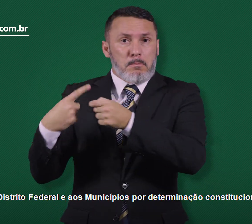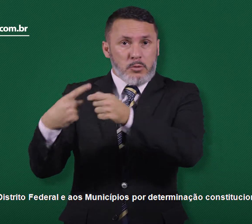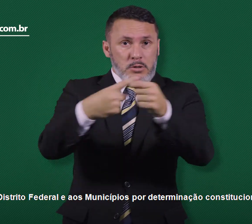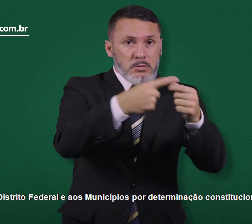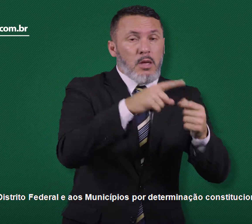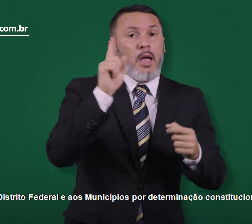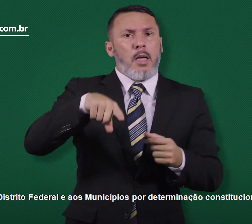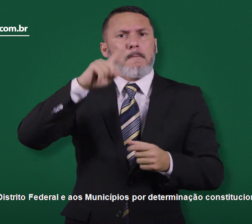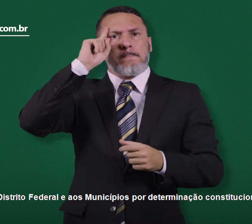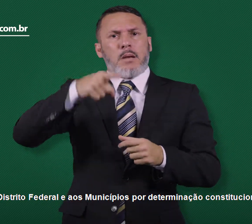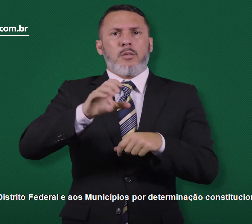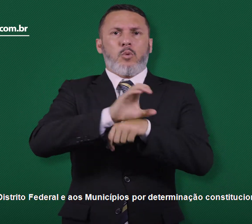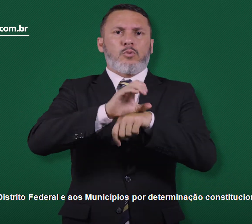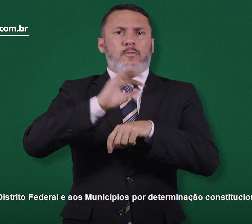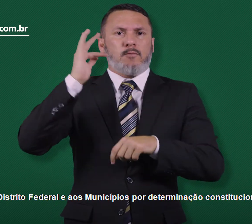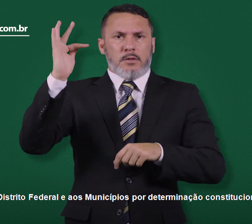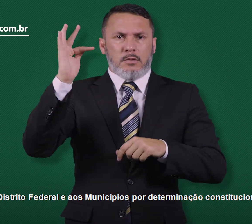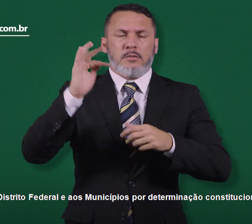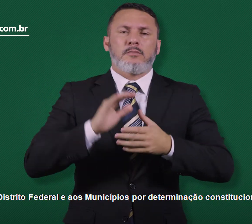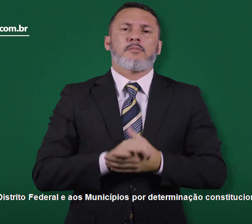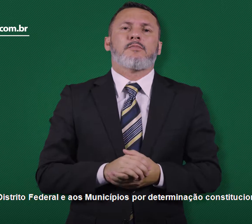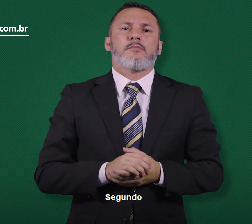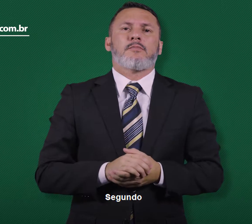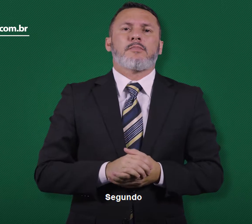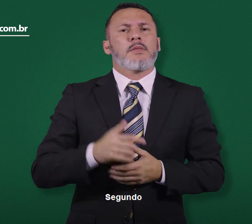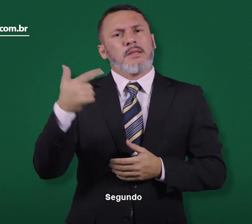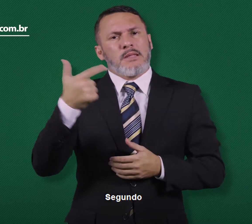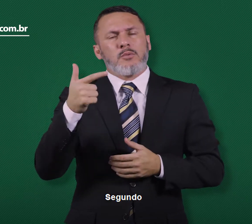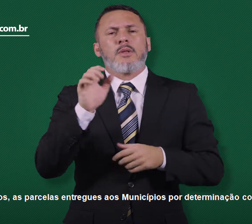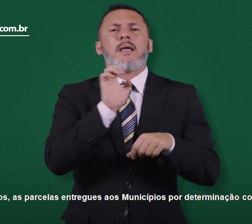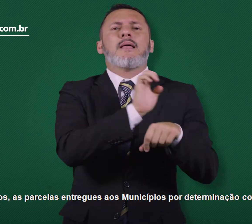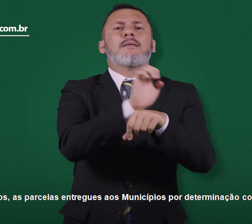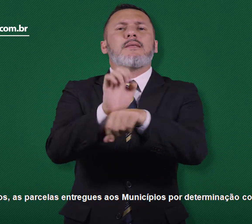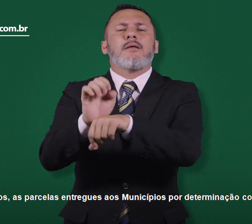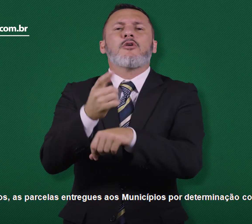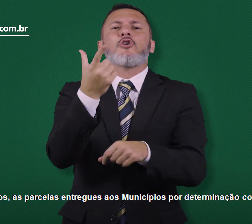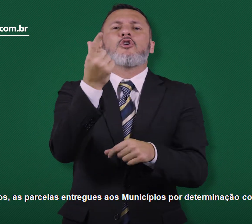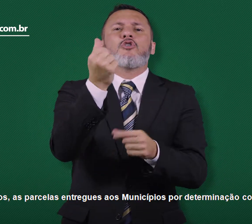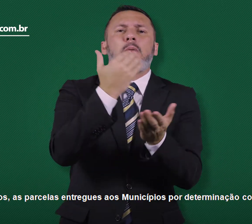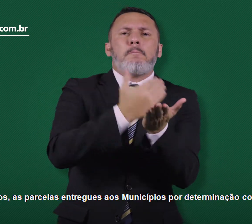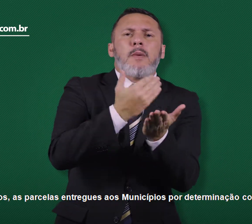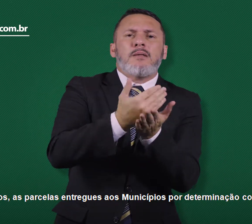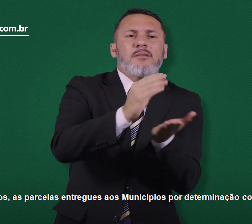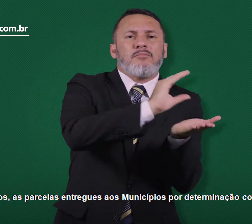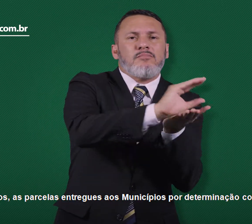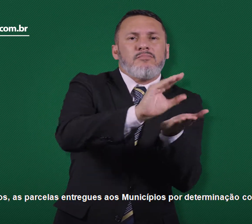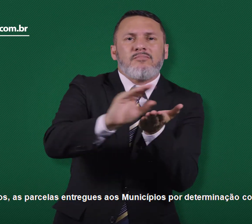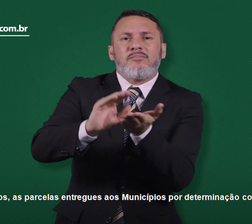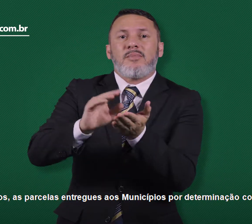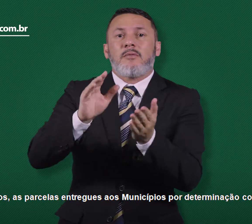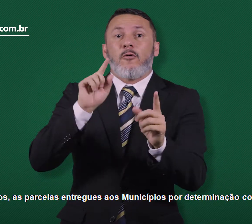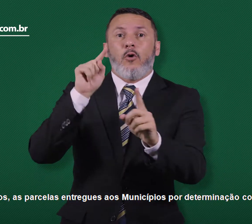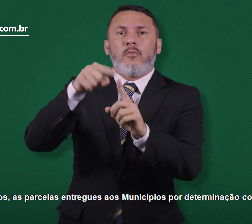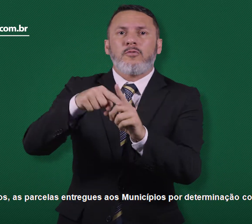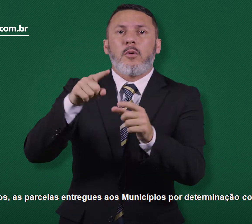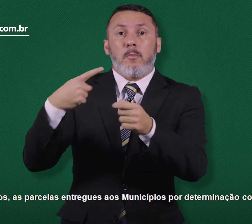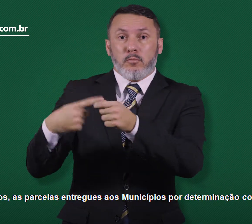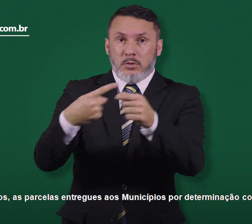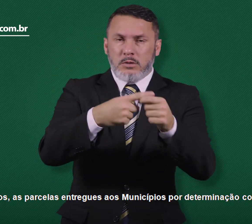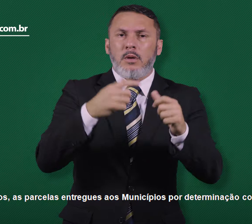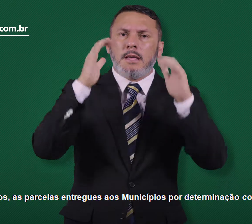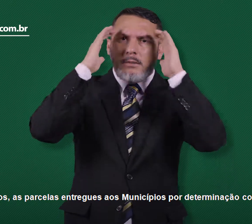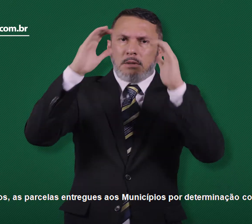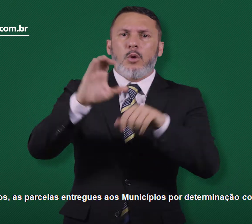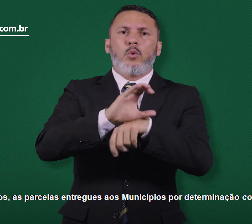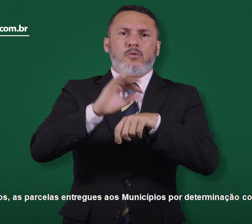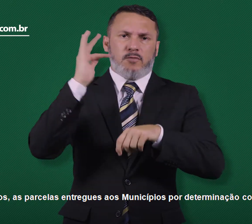municípios por determinação constitucional. Segundo, nos Estados, as parcelas entregues aos municípios por